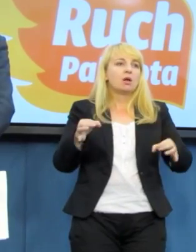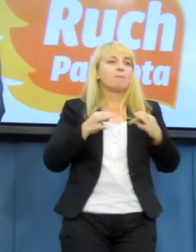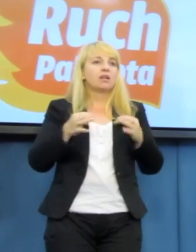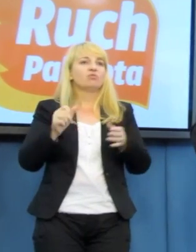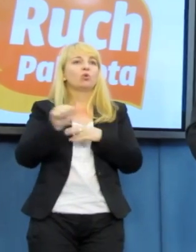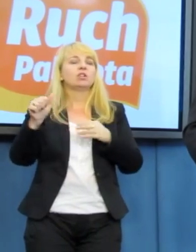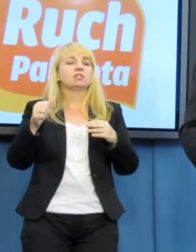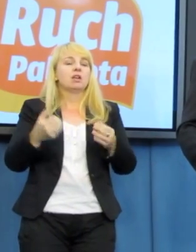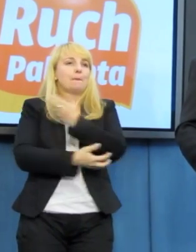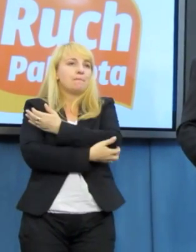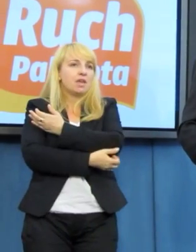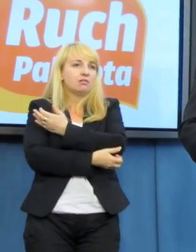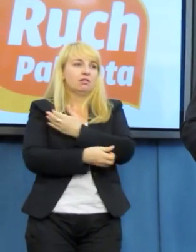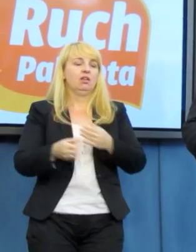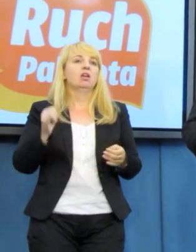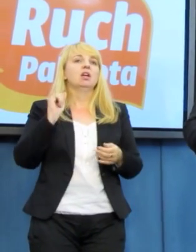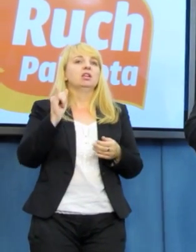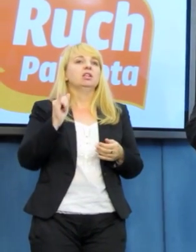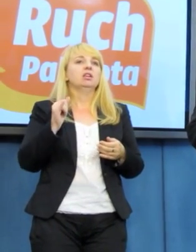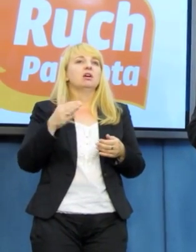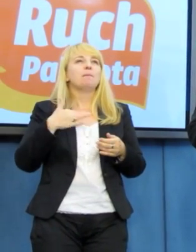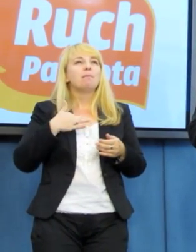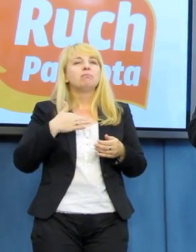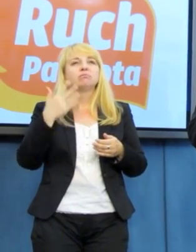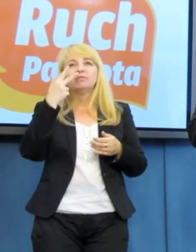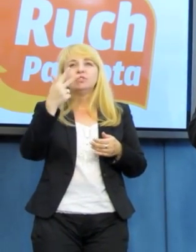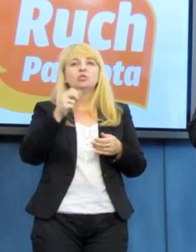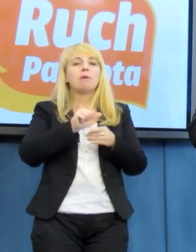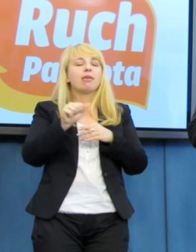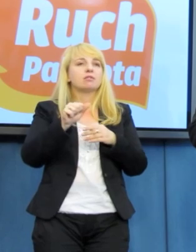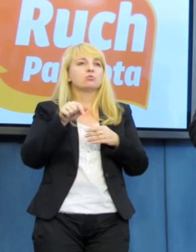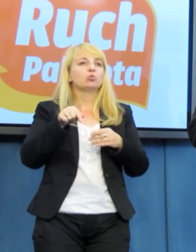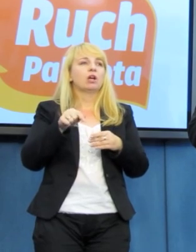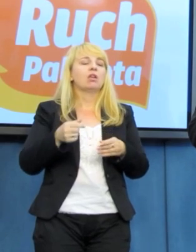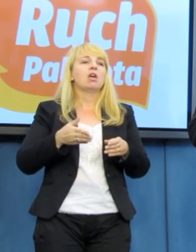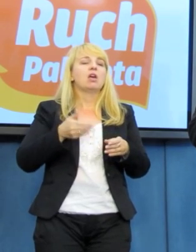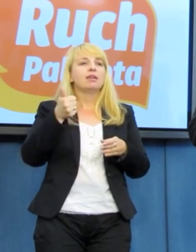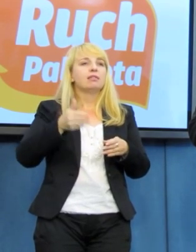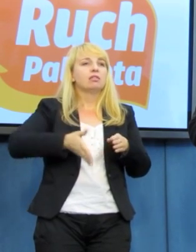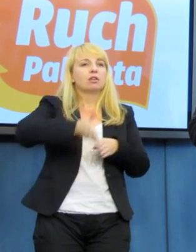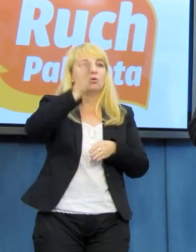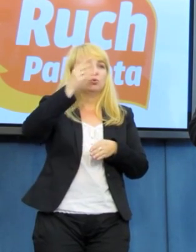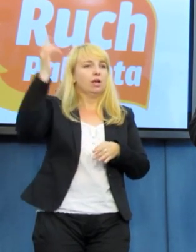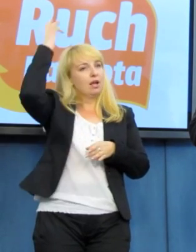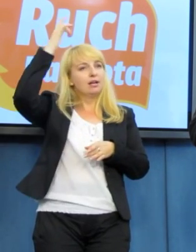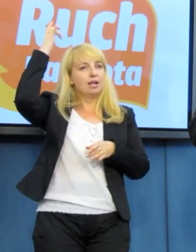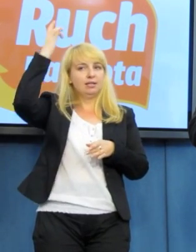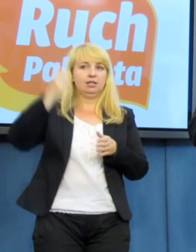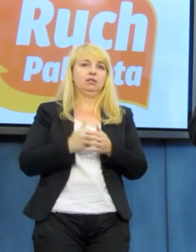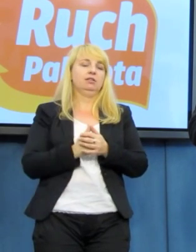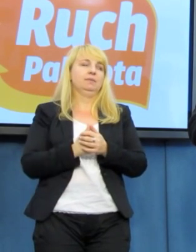kraju opanowanym przez jedną ideologię, w związku z tą ofensywą sił